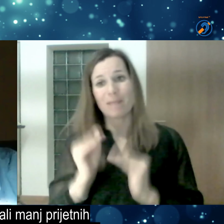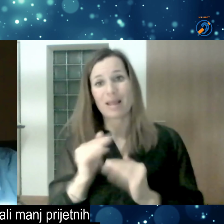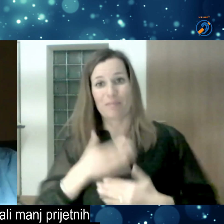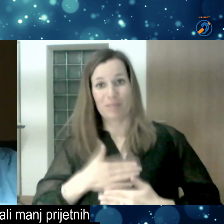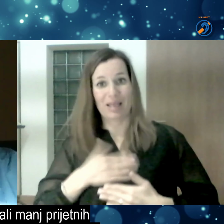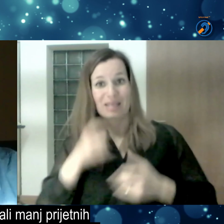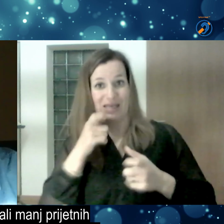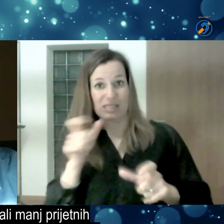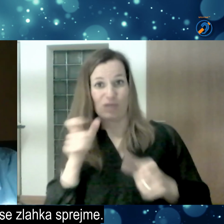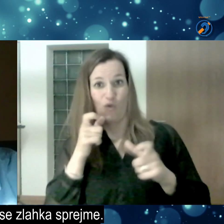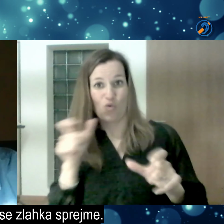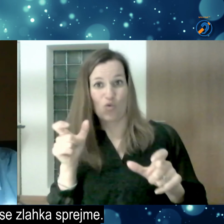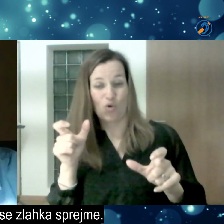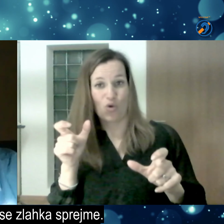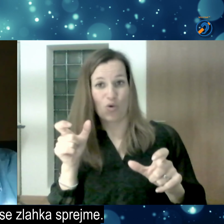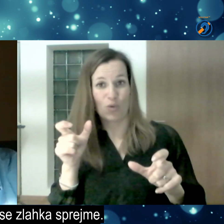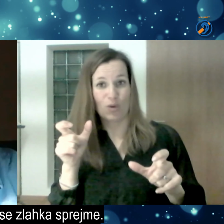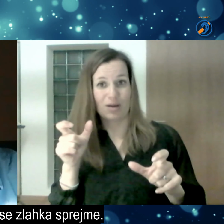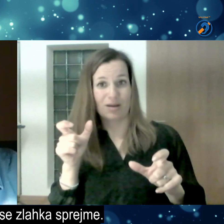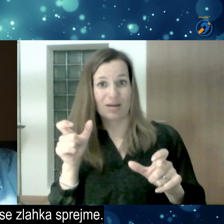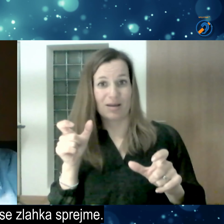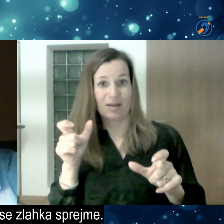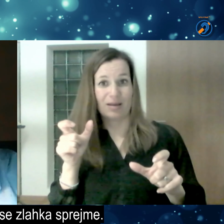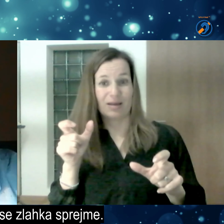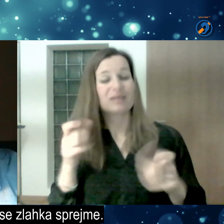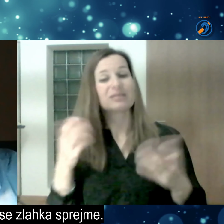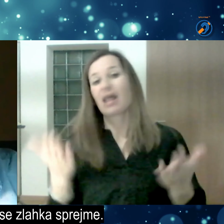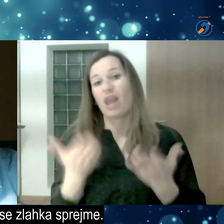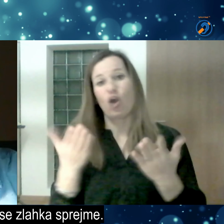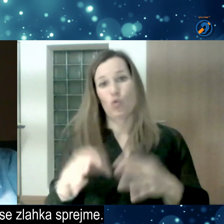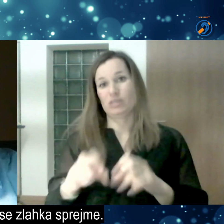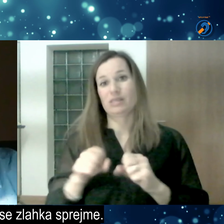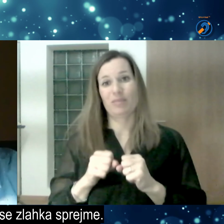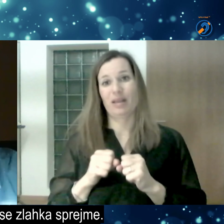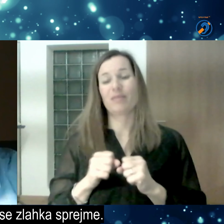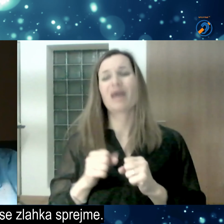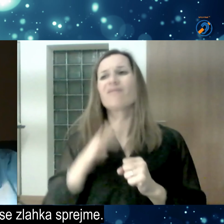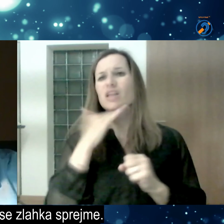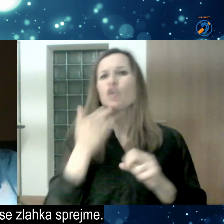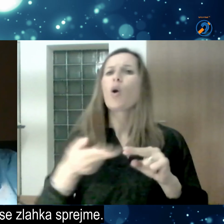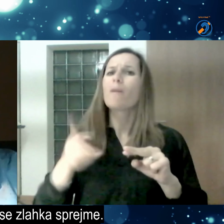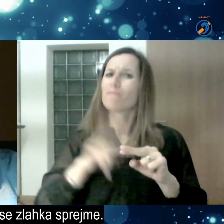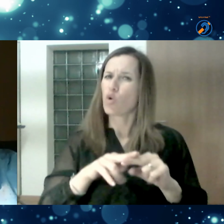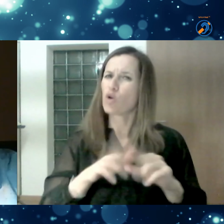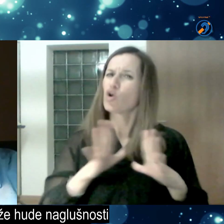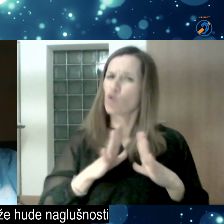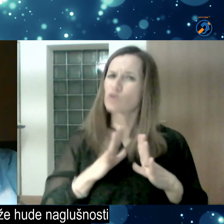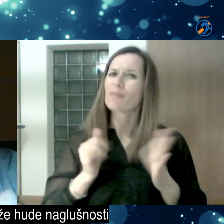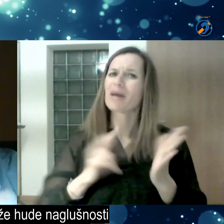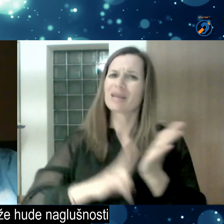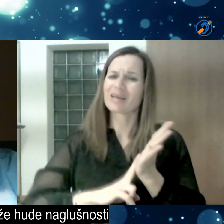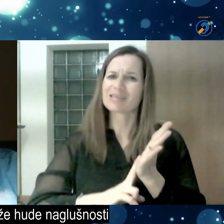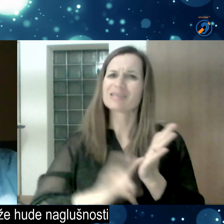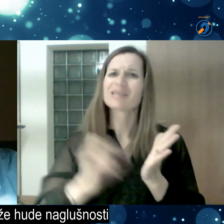že nekoč kako dobro slišal, se zlahka sprejme. Predvsej bolj kruta pa resnica, da se